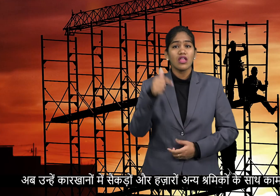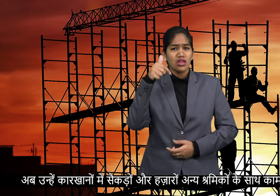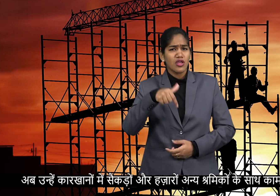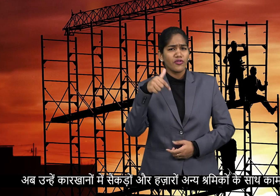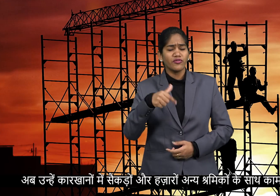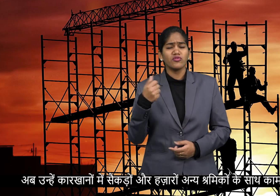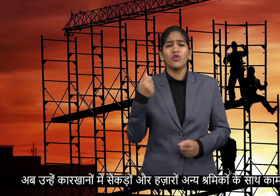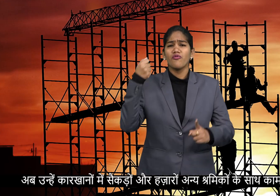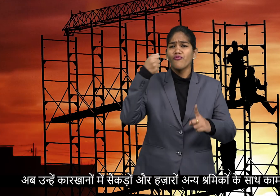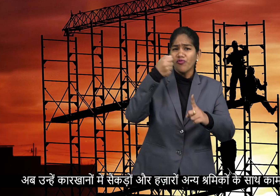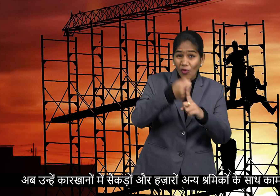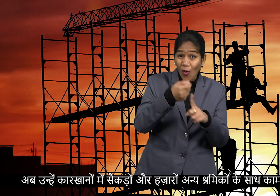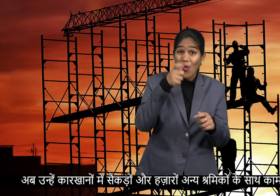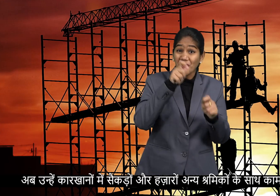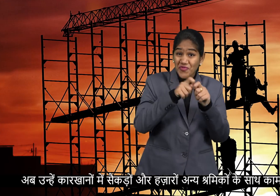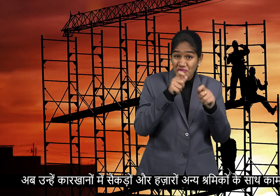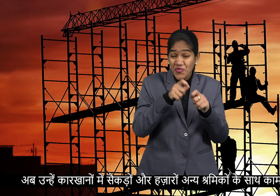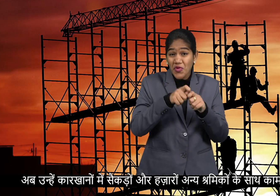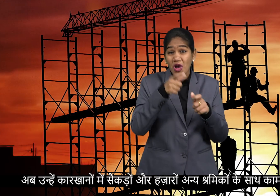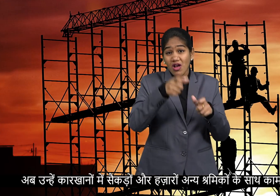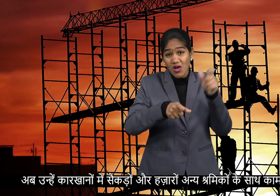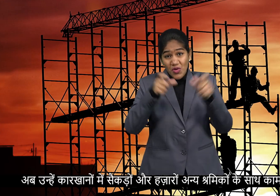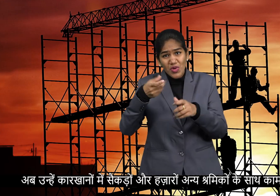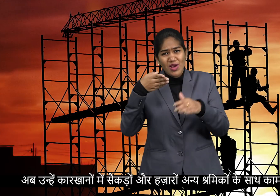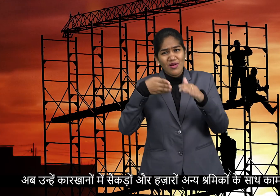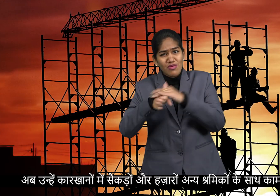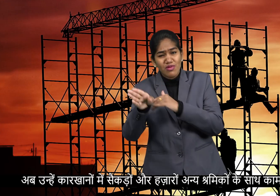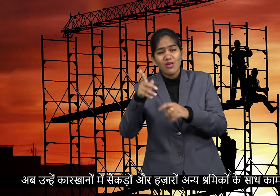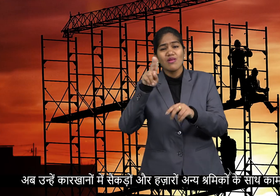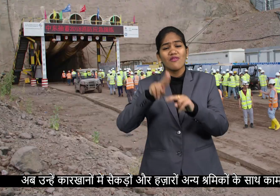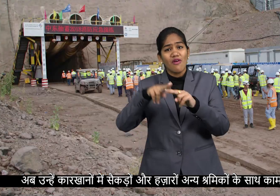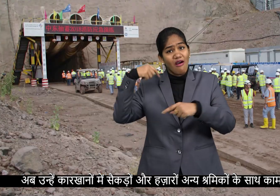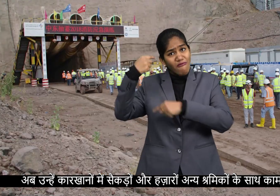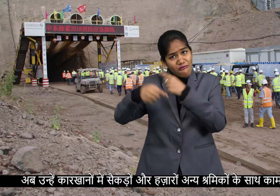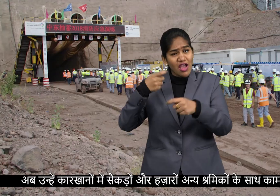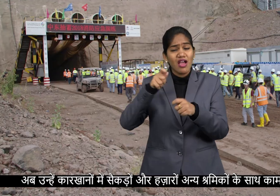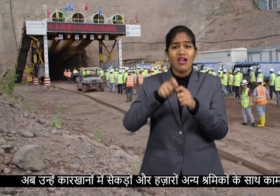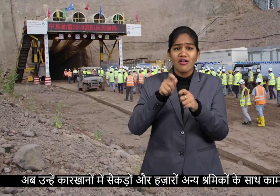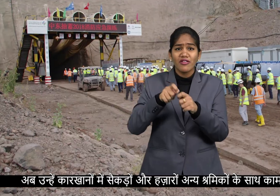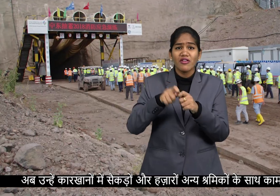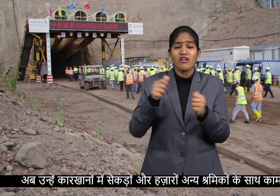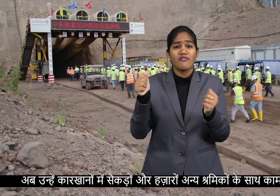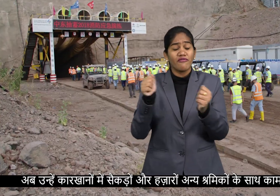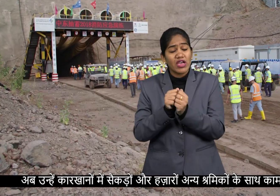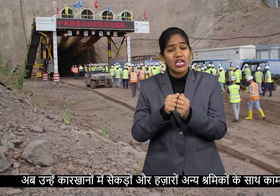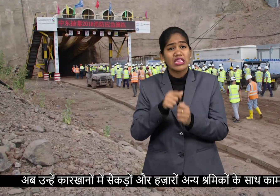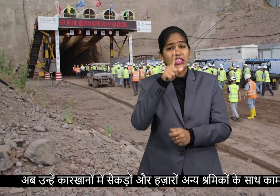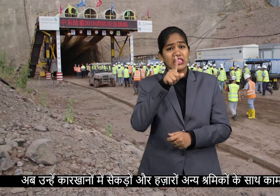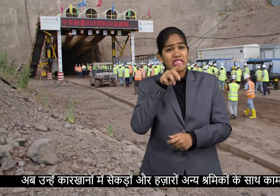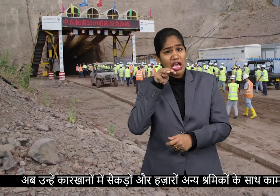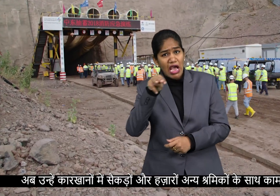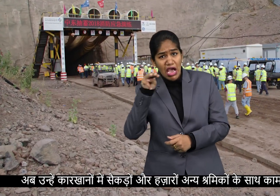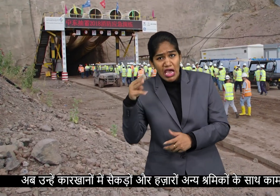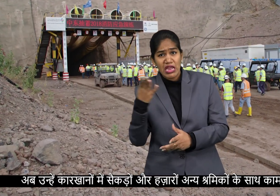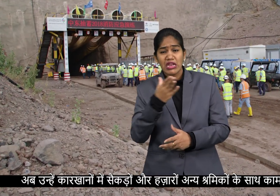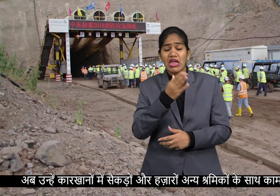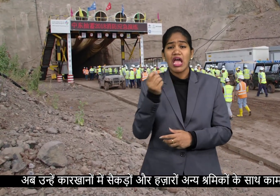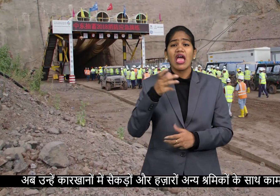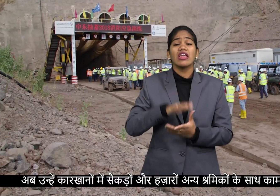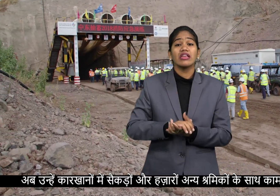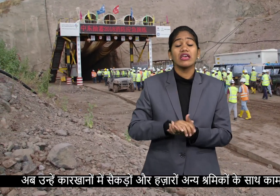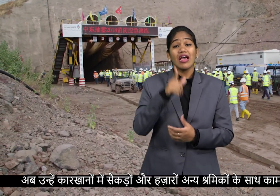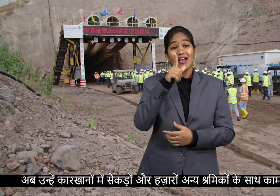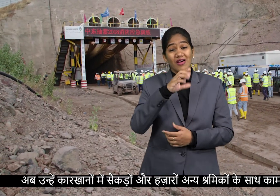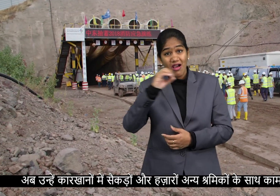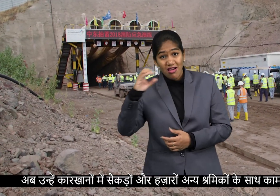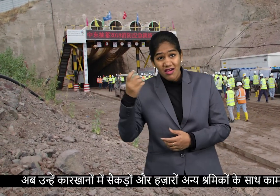उन्हें कारखानों में सैकड़ों और हजारों अन्य श्रमिकों के साथ काम